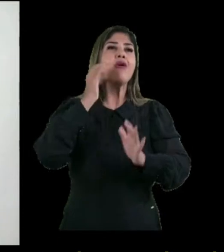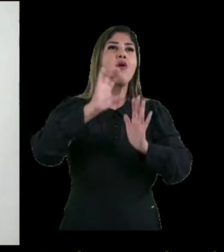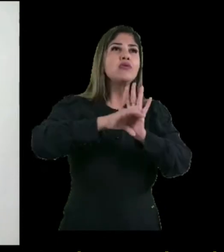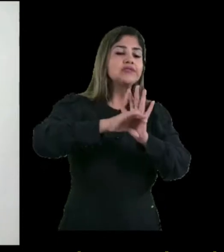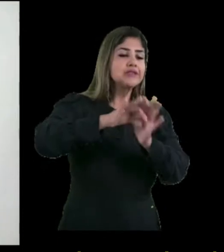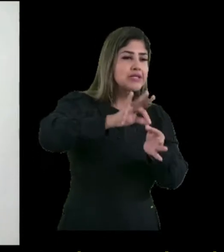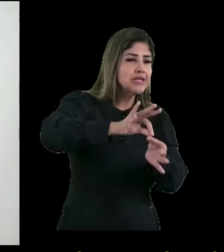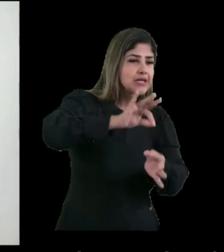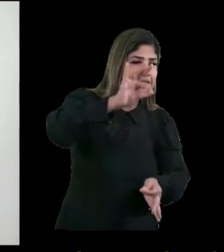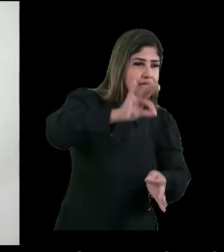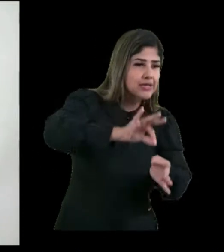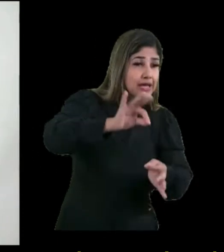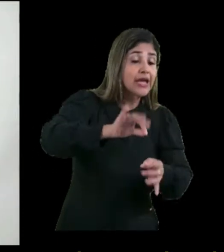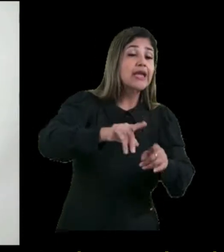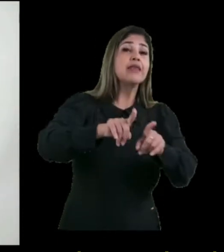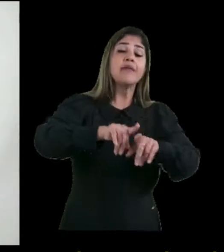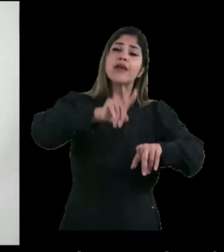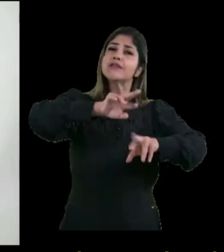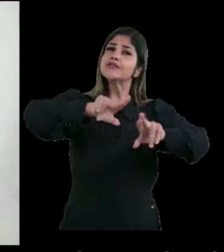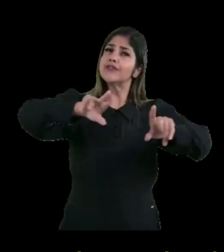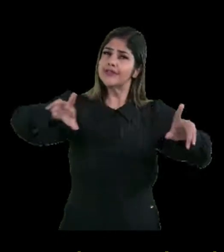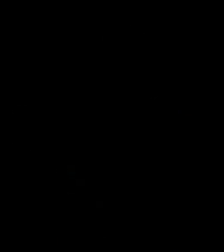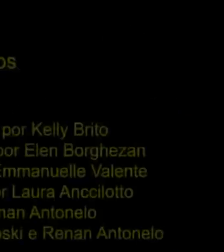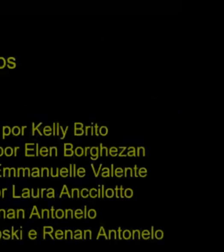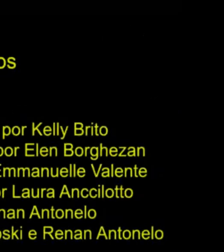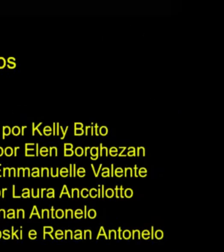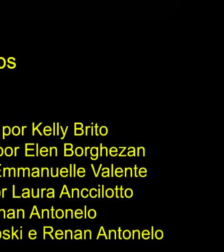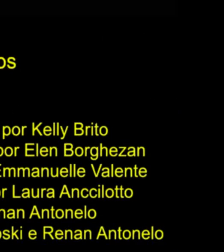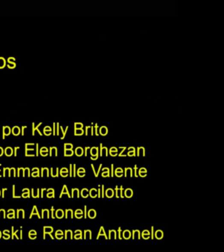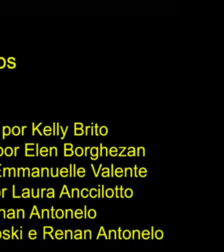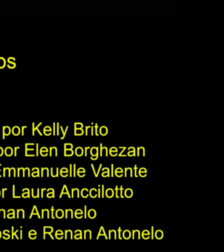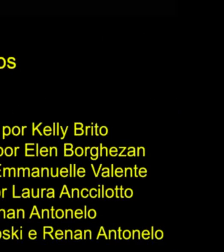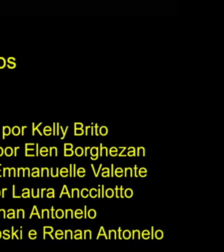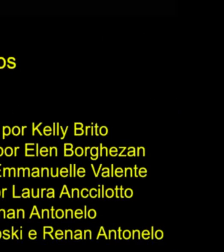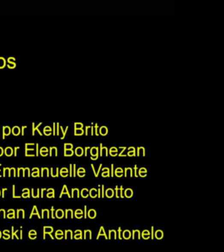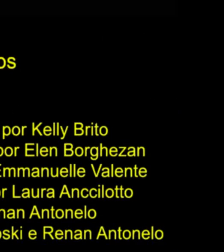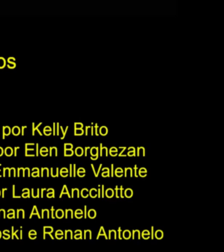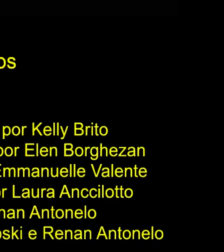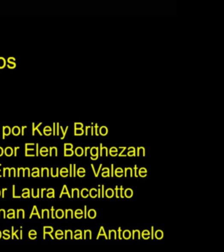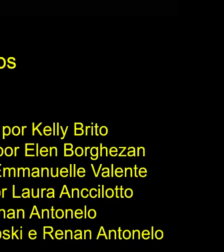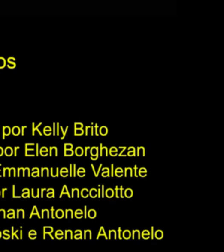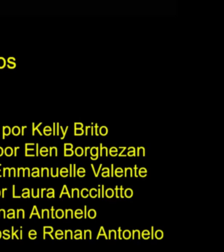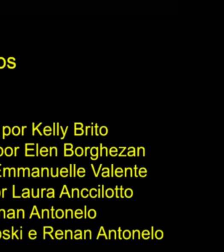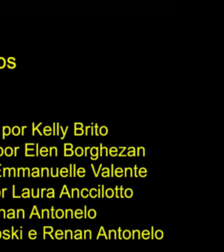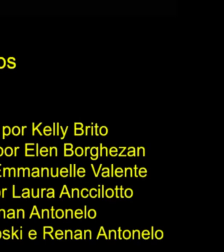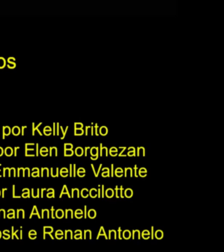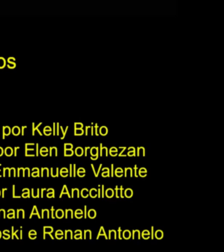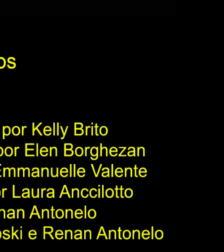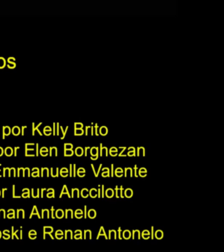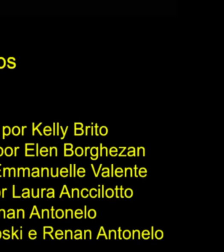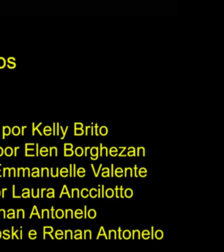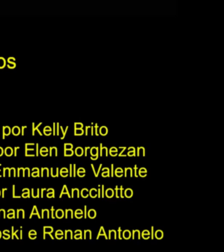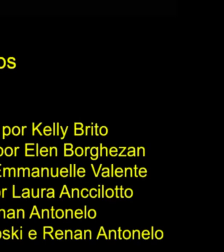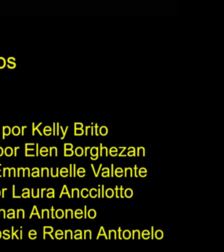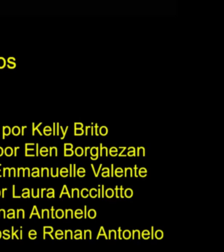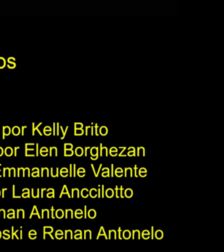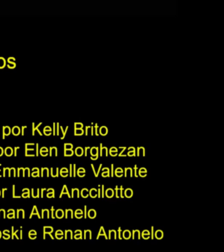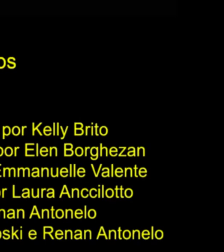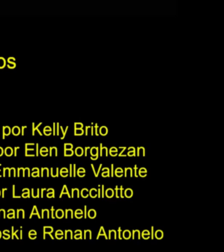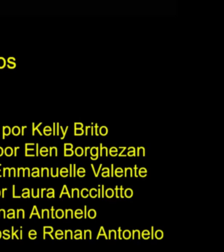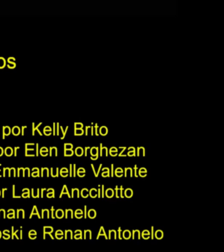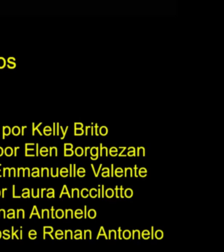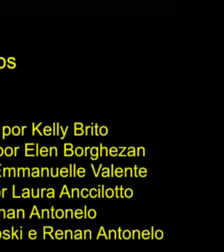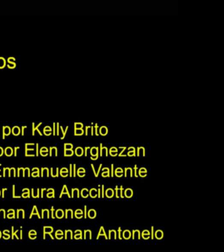medida e superar as adversidades. Créditos. Tradução em Libras por Kelly Brito. Legenda